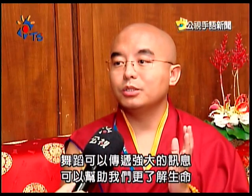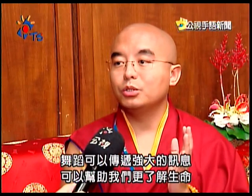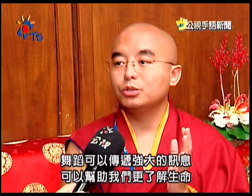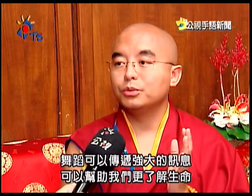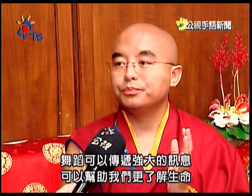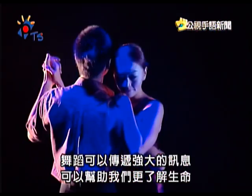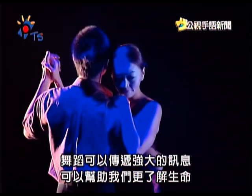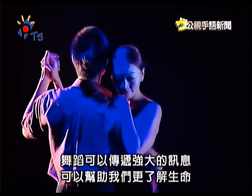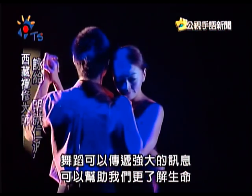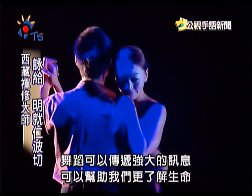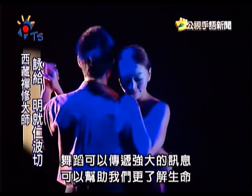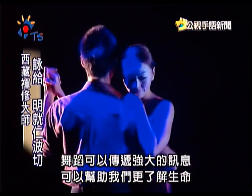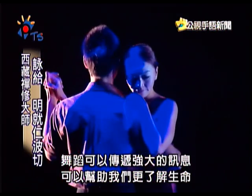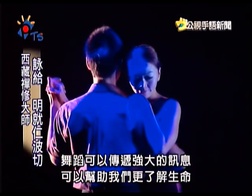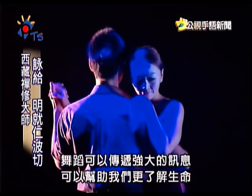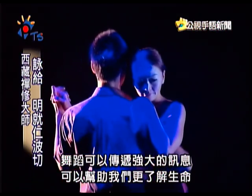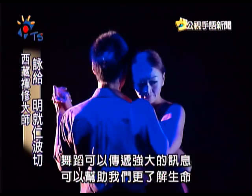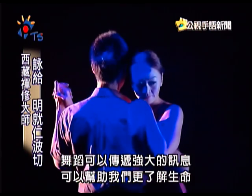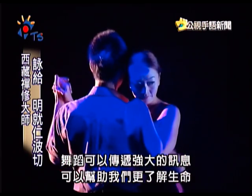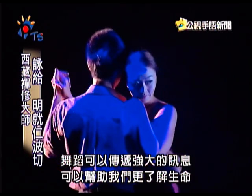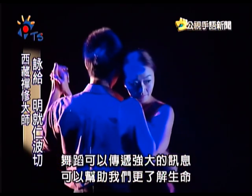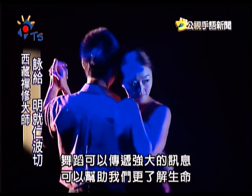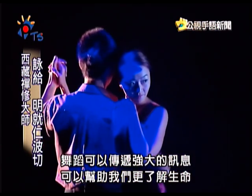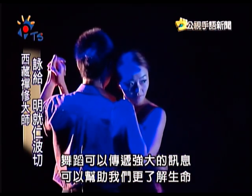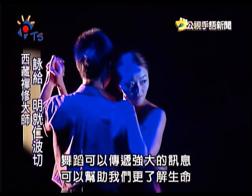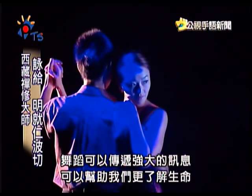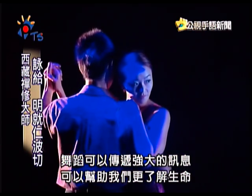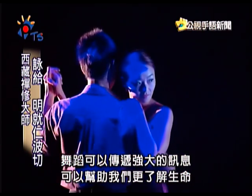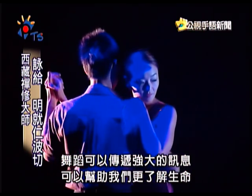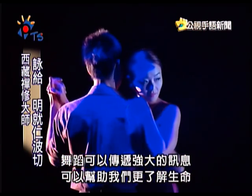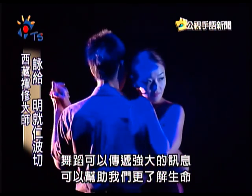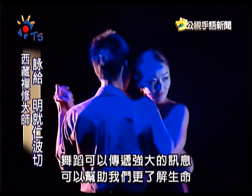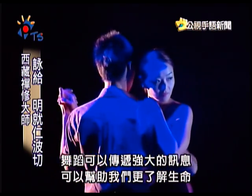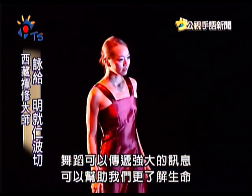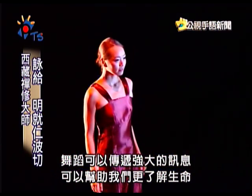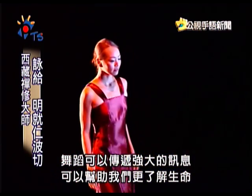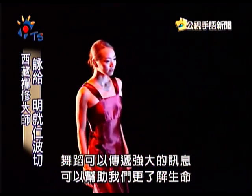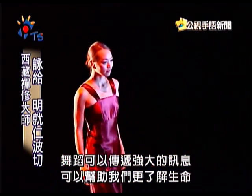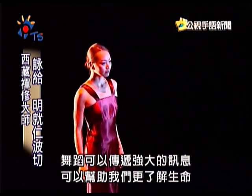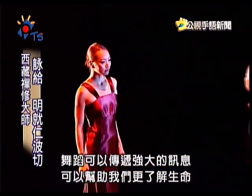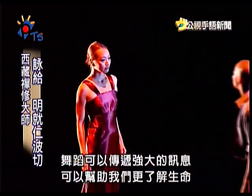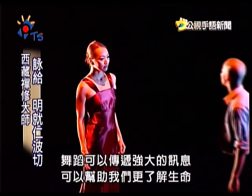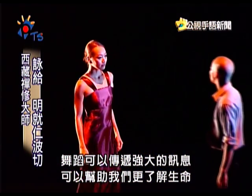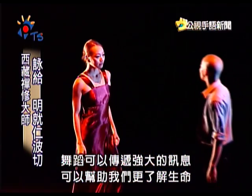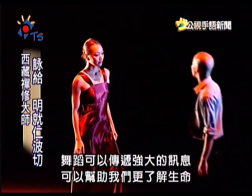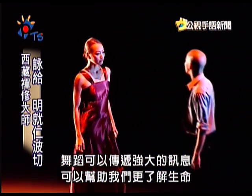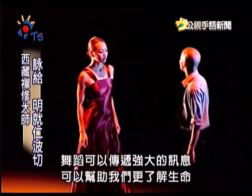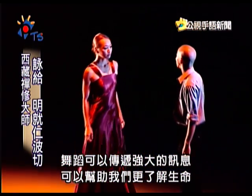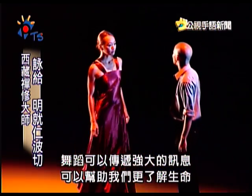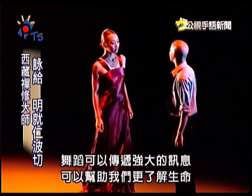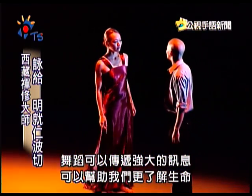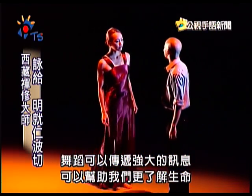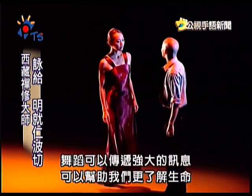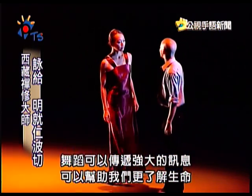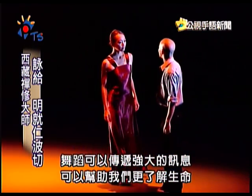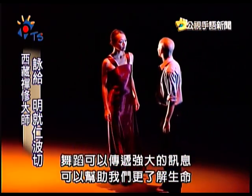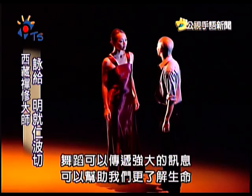also, how to say, become powerful message to help for us to understand